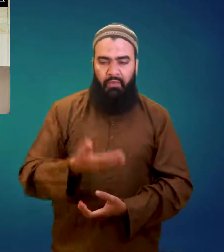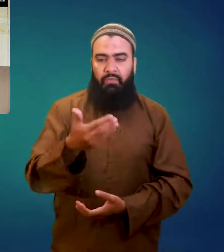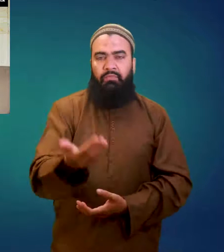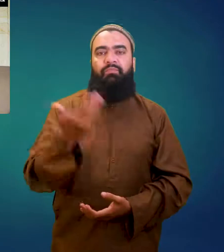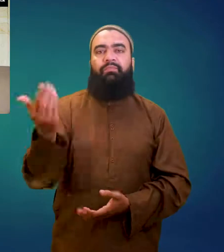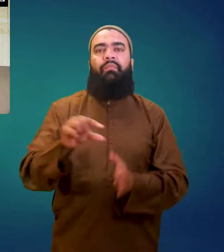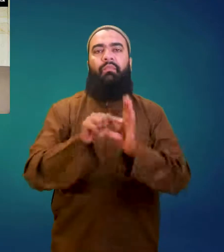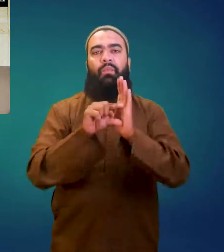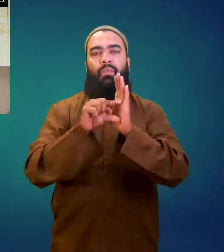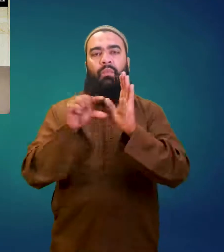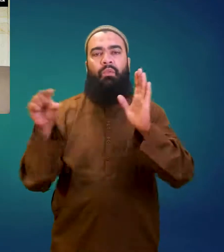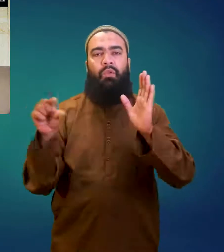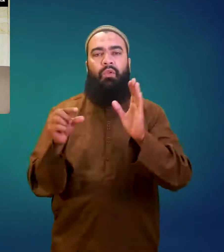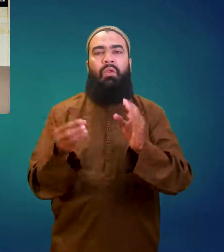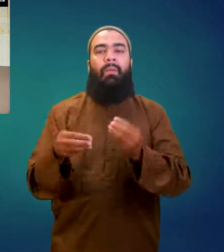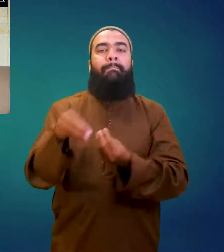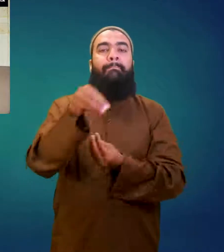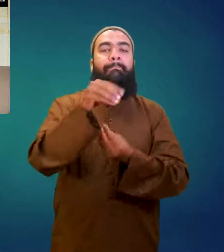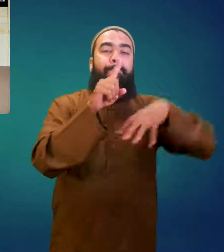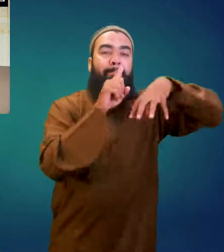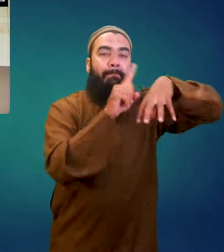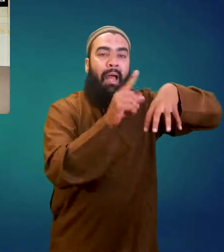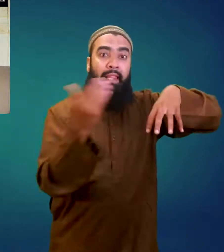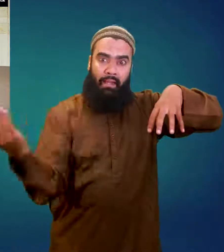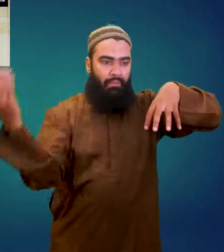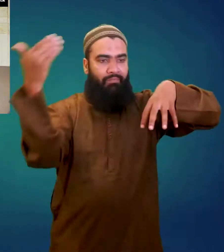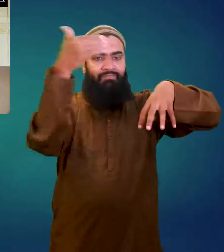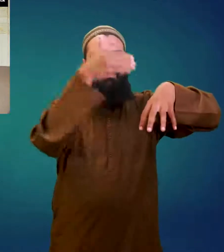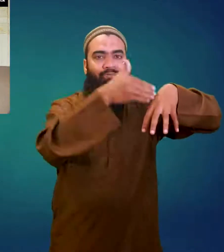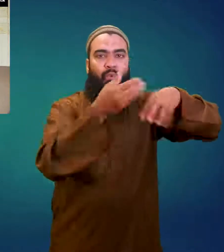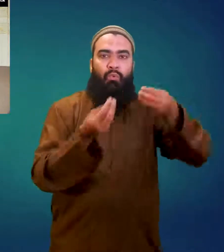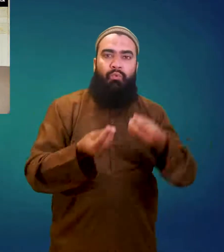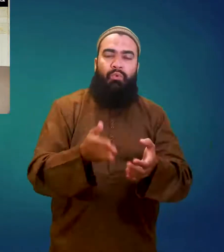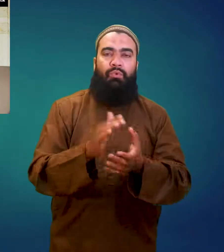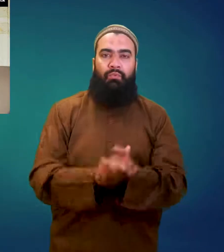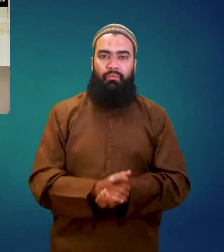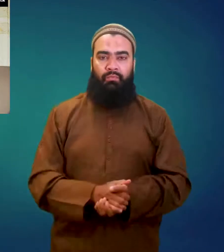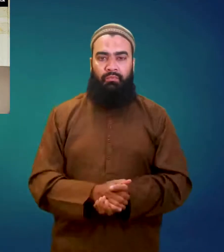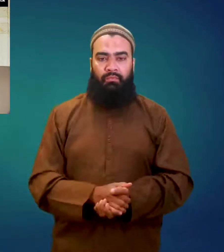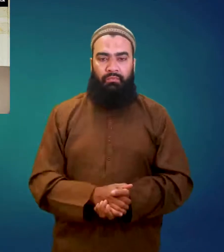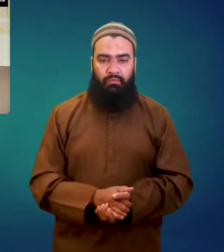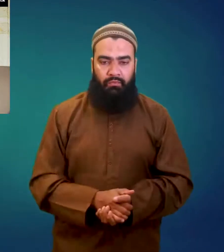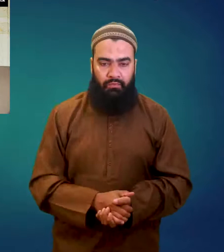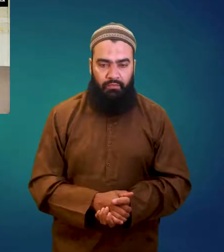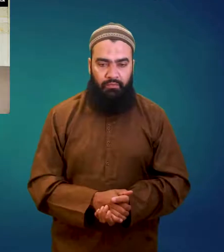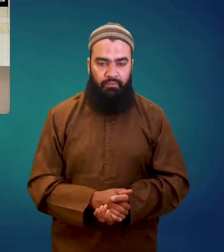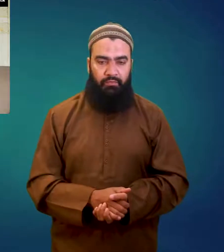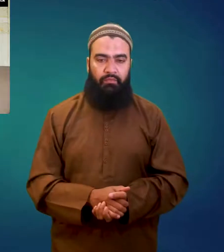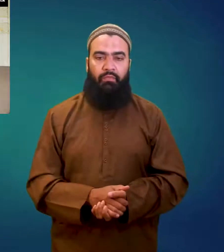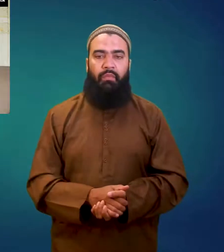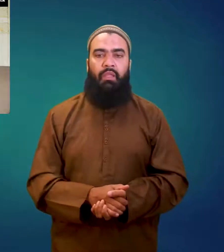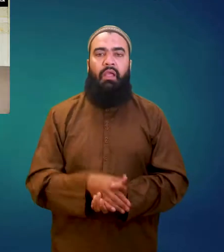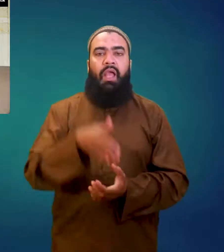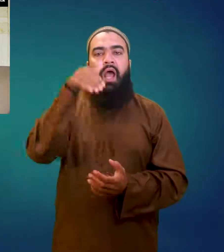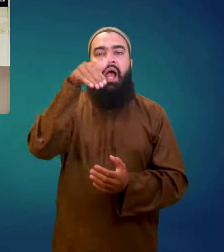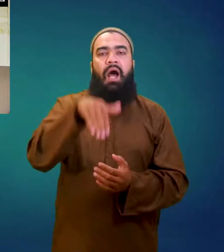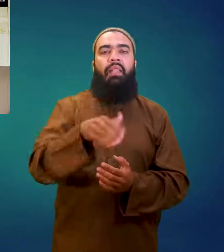سورہ محمد مدنی صورت ہے۔ اس صورت میں جہاد و قتال کے احکام بیان کیے گئے